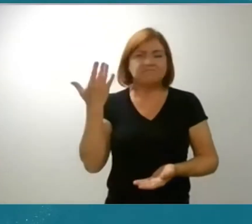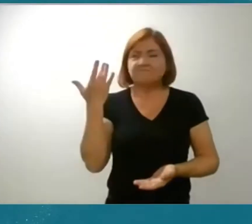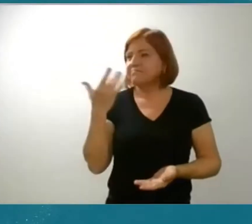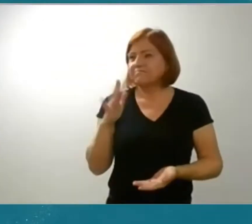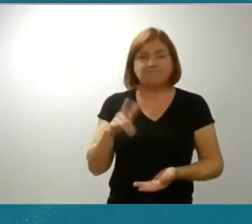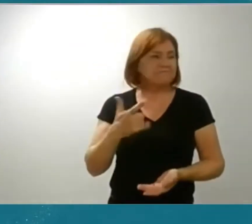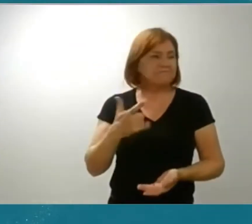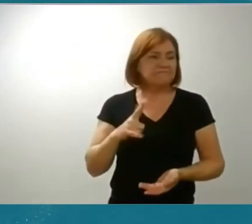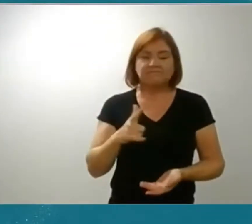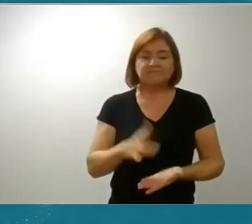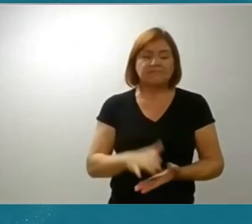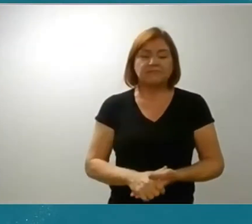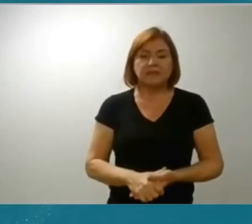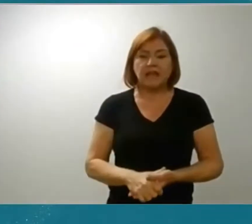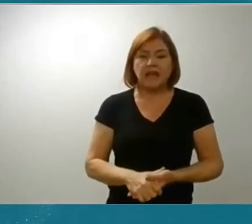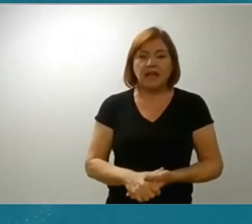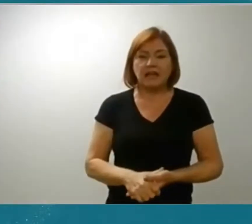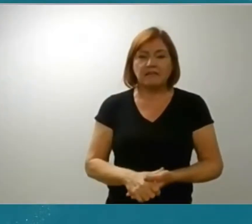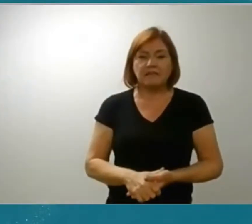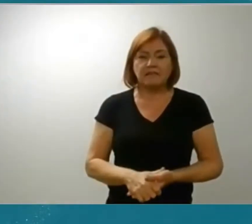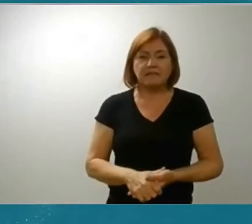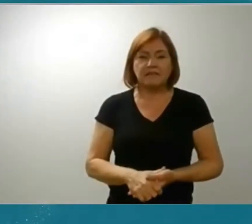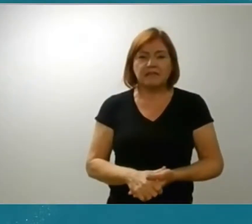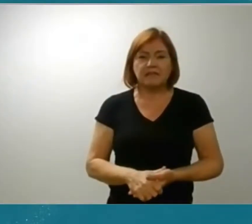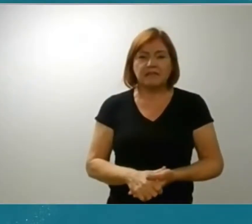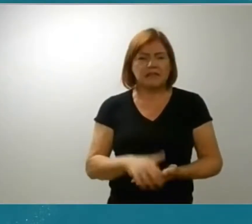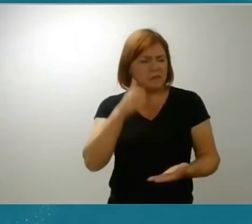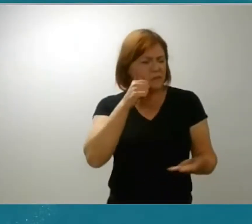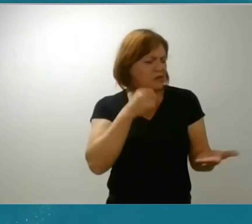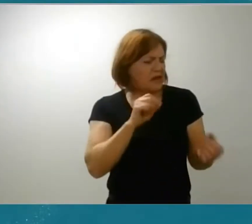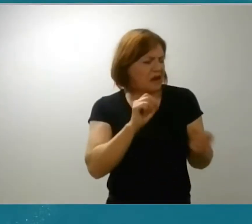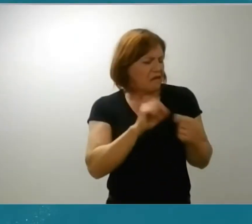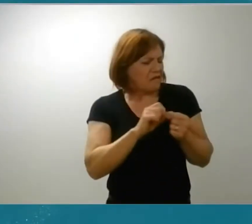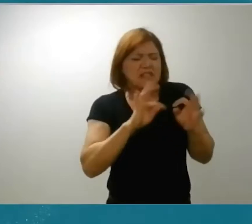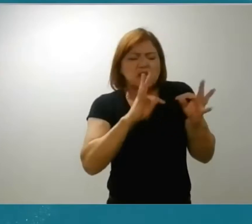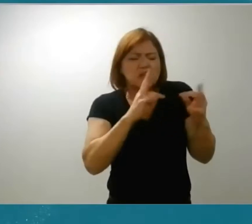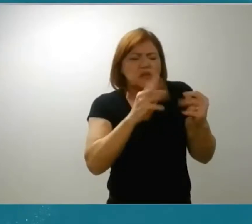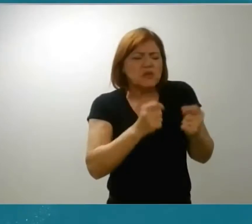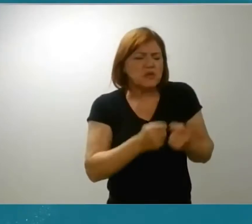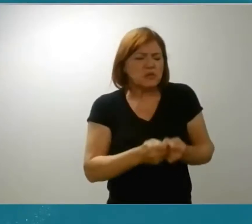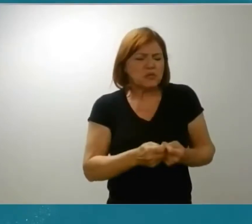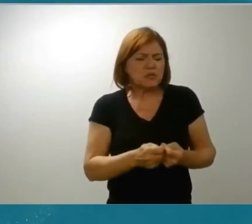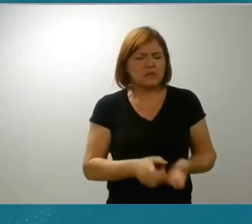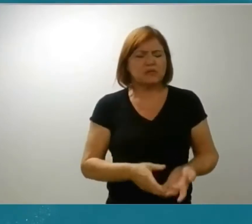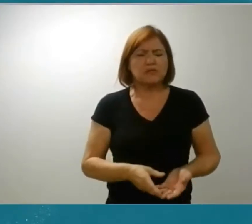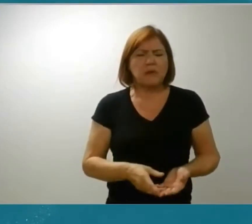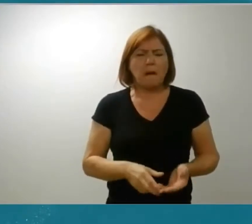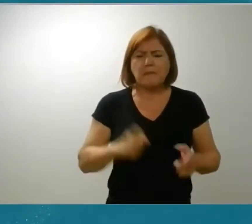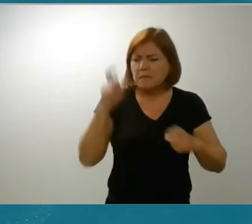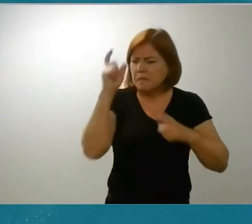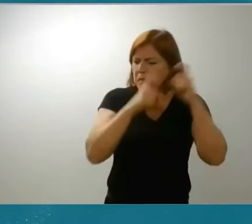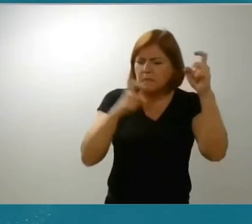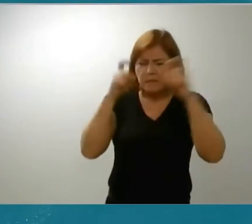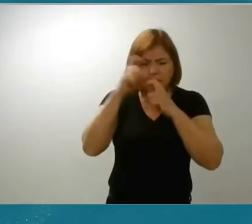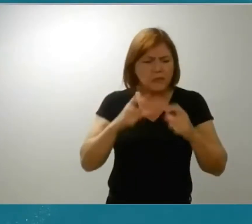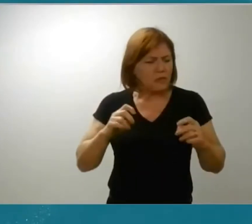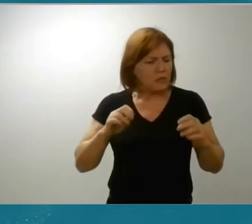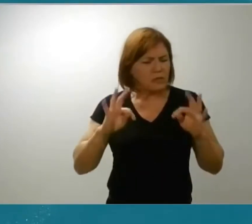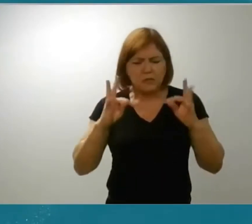olhar para essa mulher faz de tudo. Se preocupa com tudo. É ou não é?